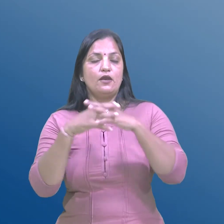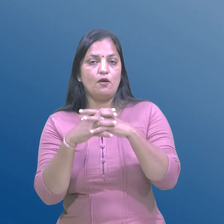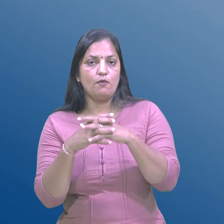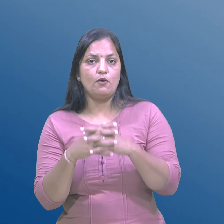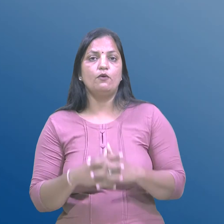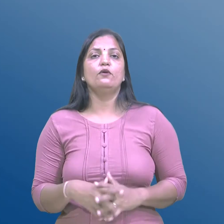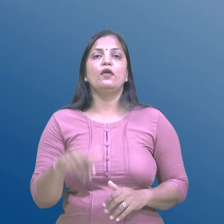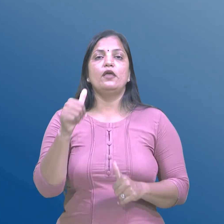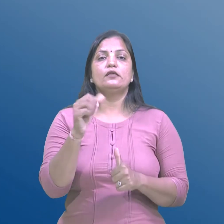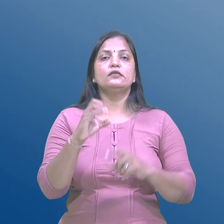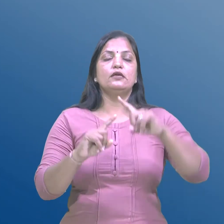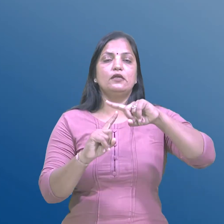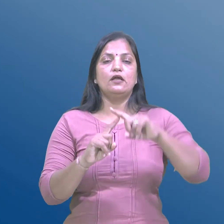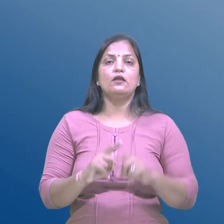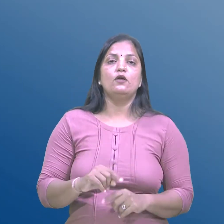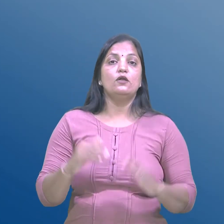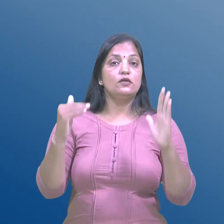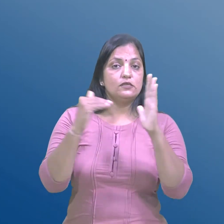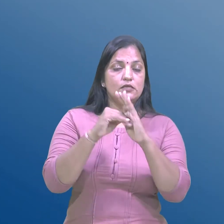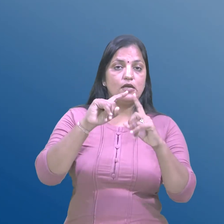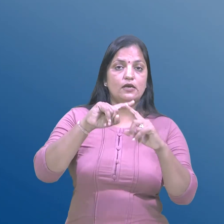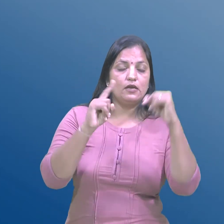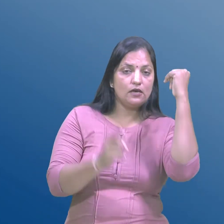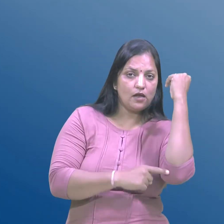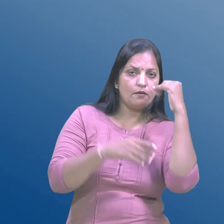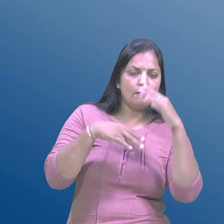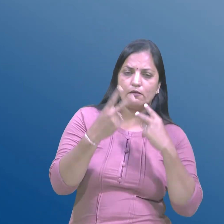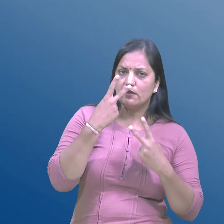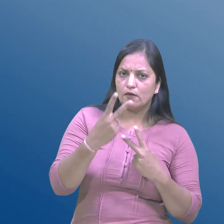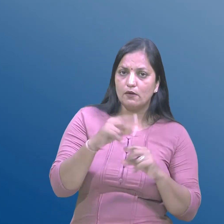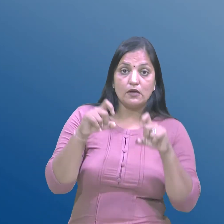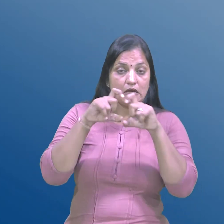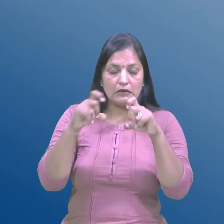Z હેઠળ સ્પષ્ટ કરવામાં આવેલ હોય